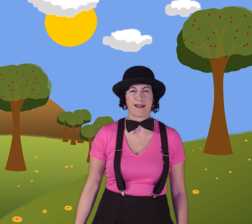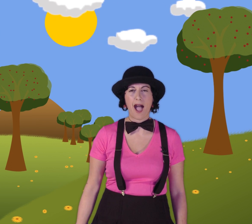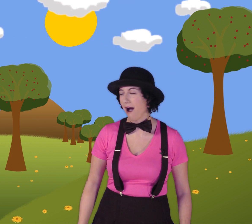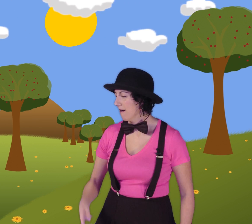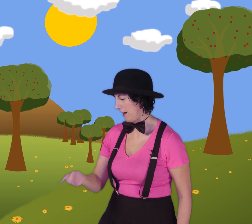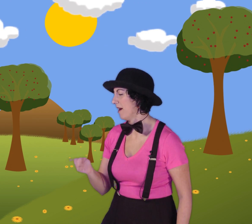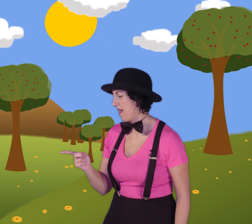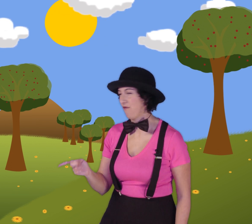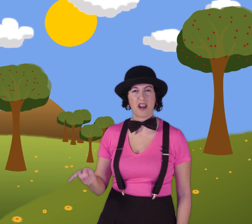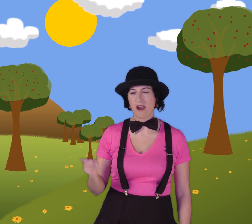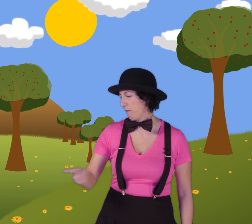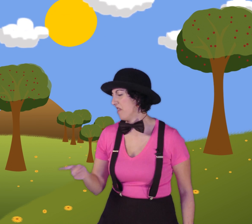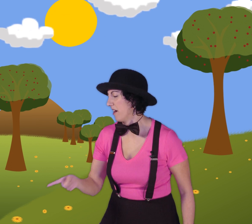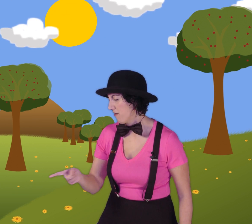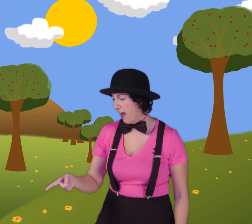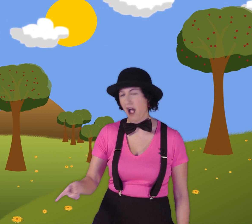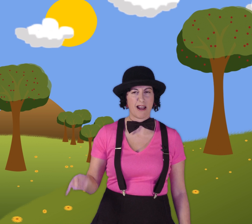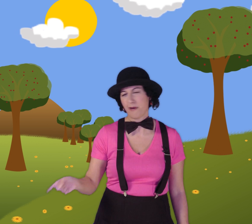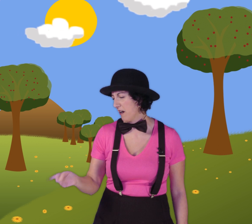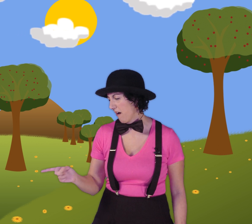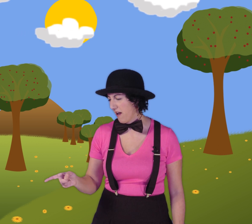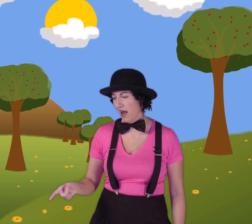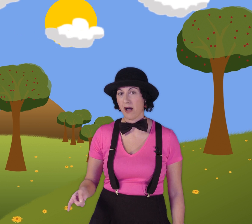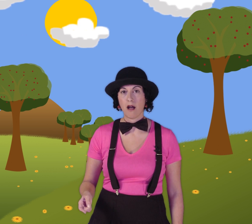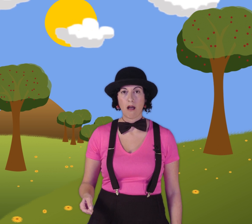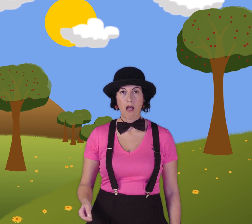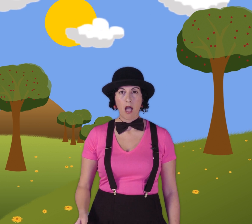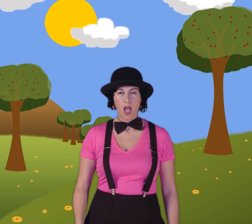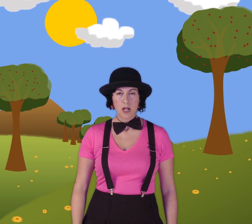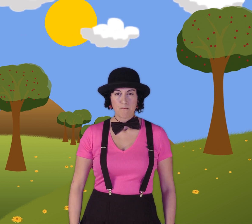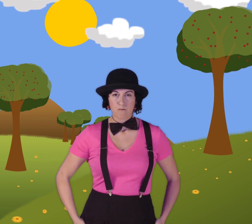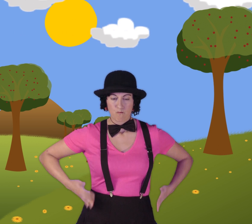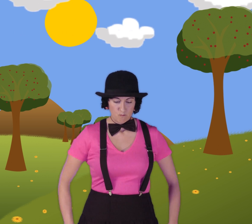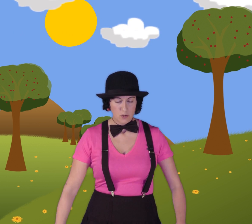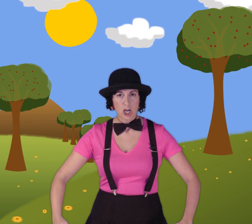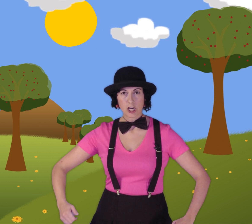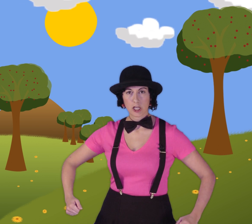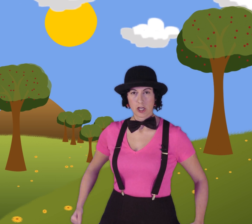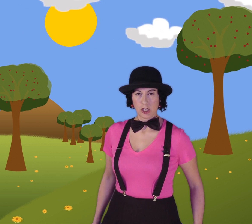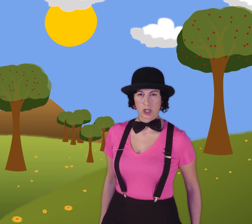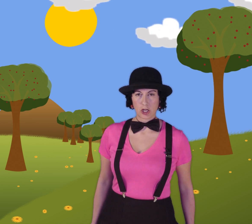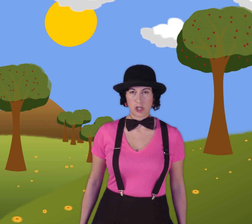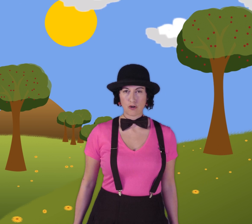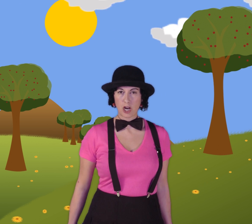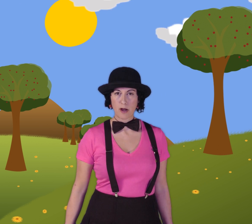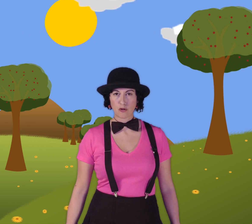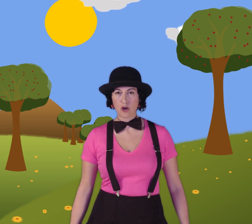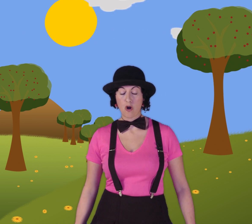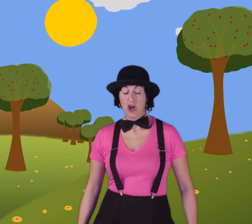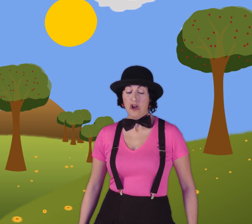da! ¡Ves que mal tienes fuerza! ¡No has pedido ninguna rama! ¡No has pedido ninguna rama! El sastrecillo se levantó y dijo...